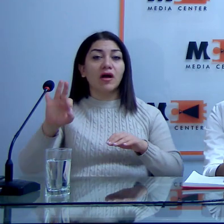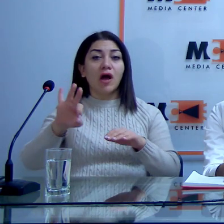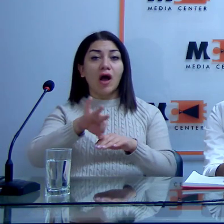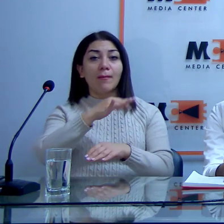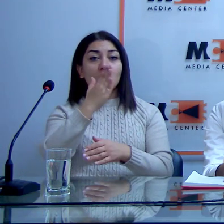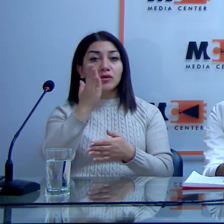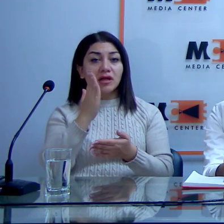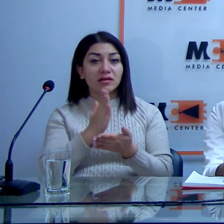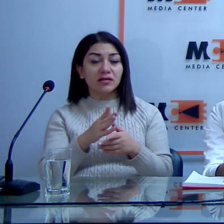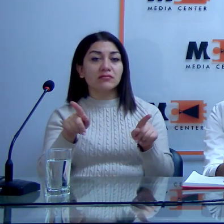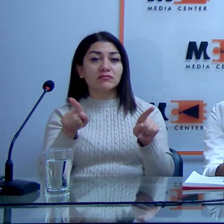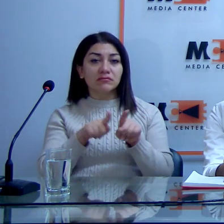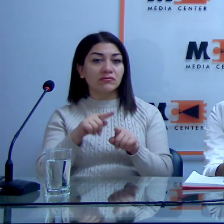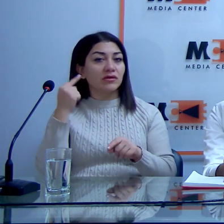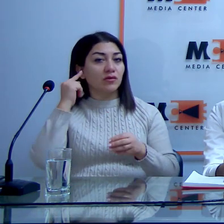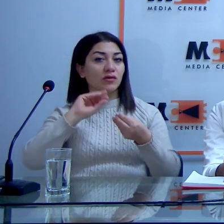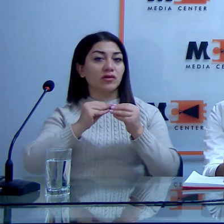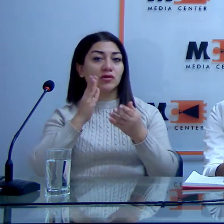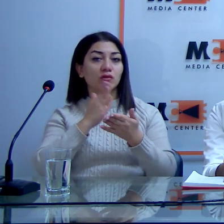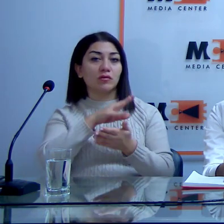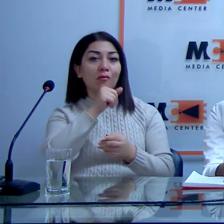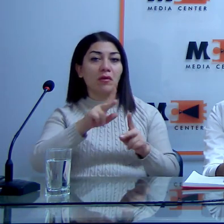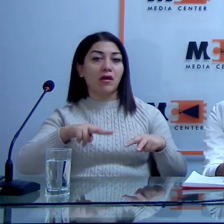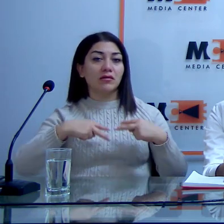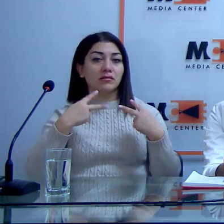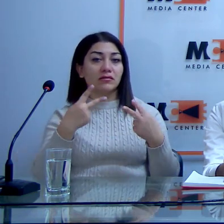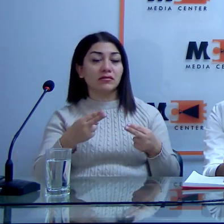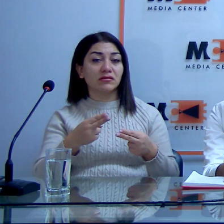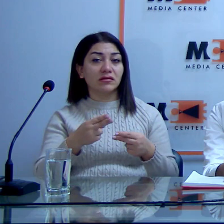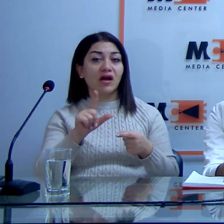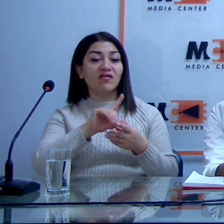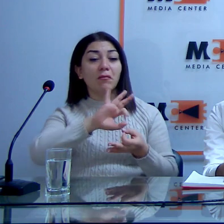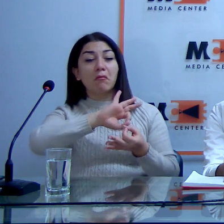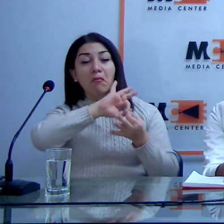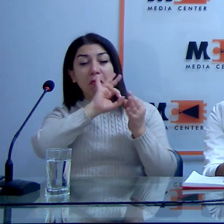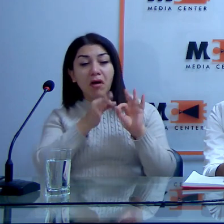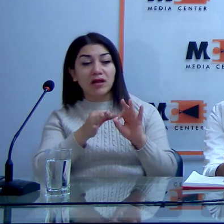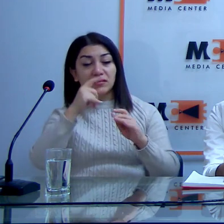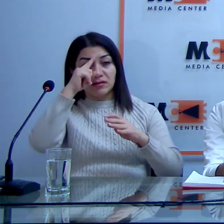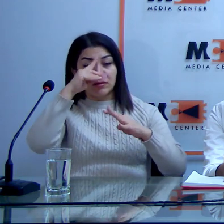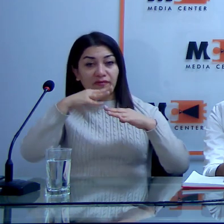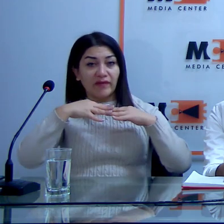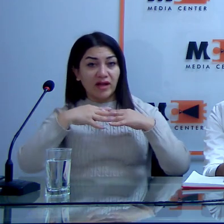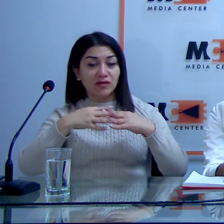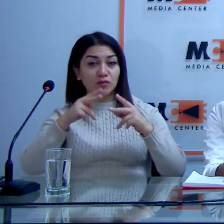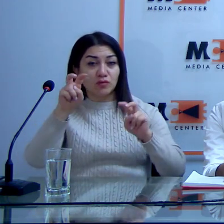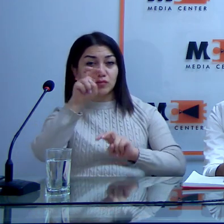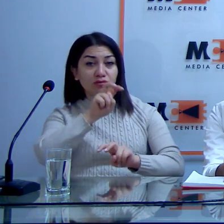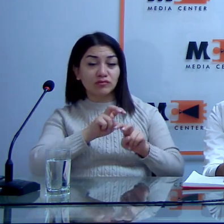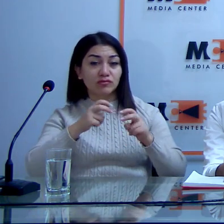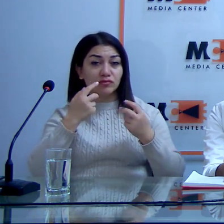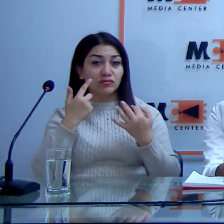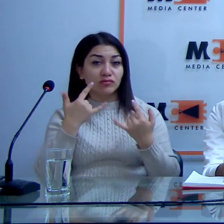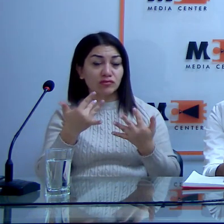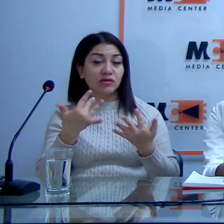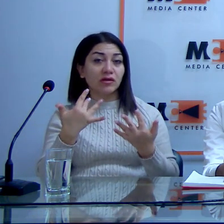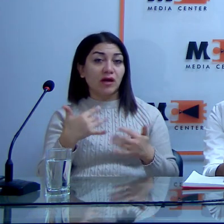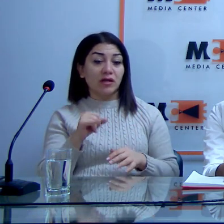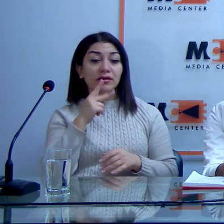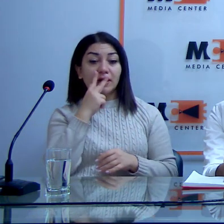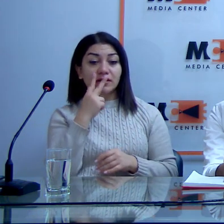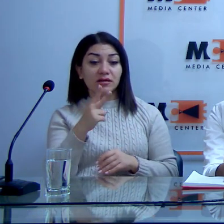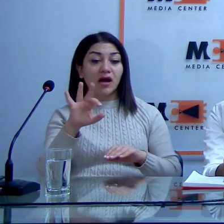ամուսնացած է էլի լսողության խնդիրներ ունեցող անձանց հետ, իսկ ավելի մանրամասն վերլուծության հիման վրա, երբ որ արդեն դիտարկեցինք,